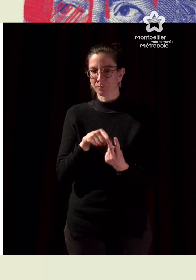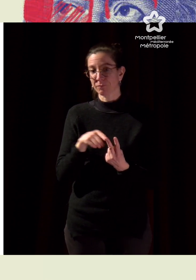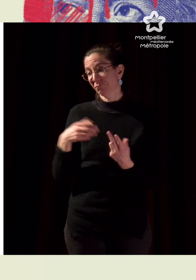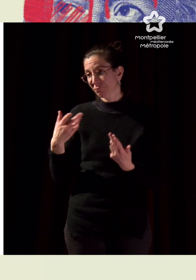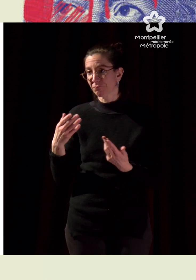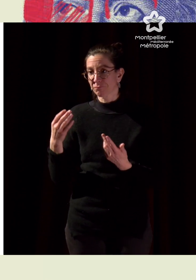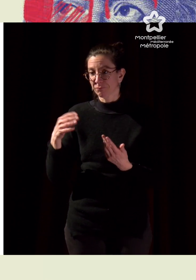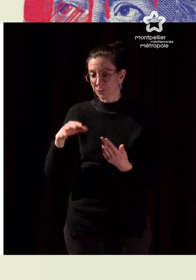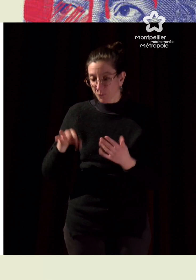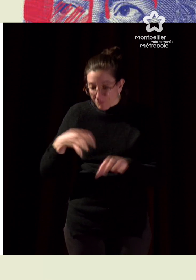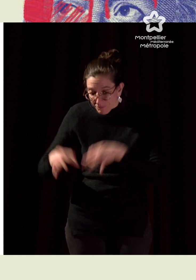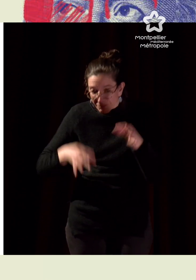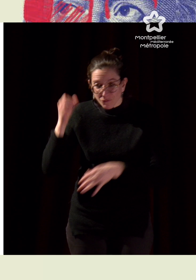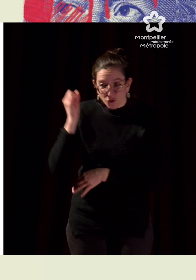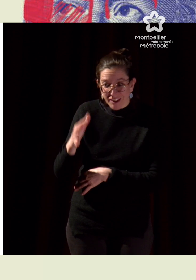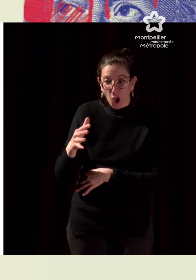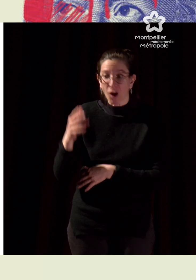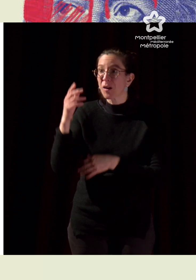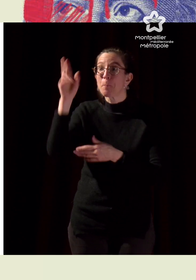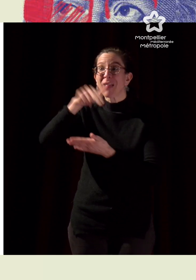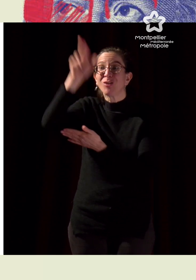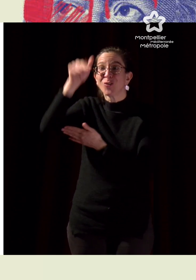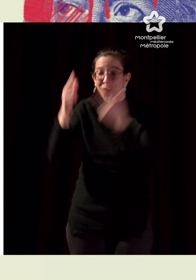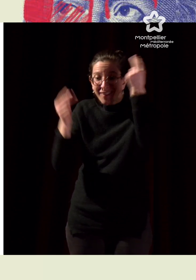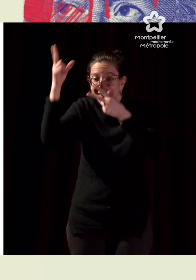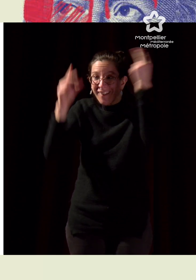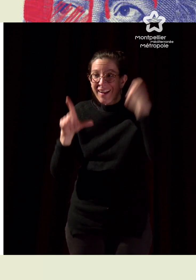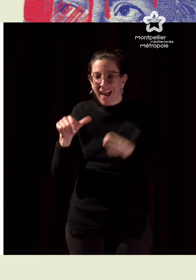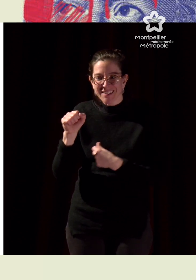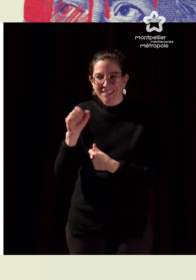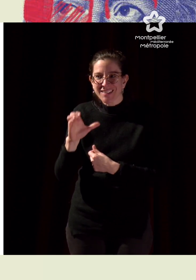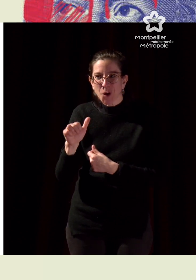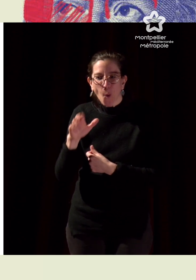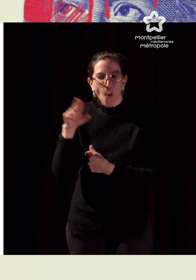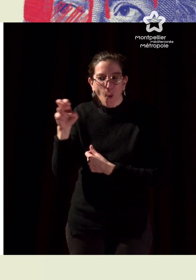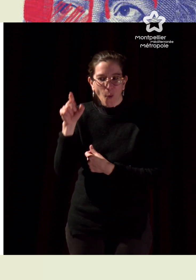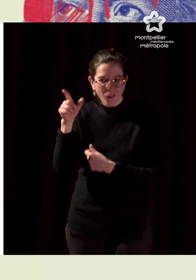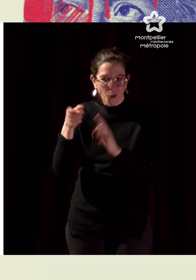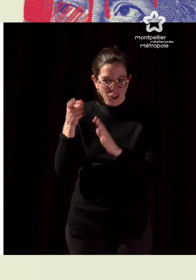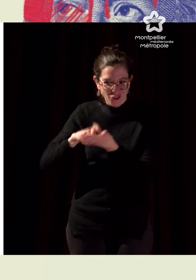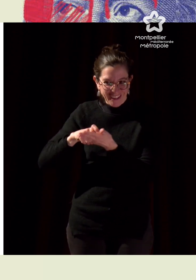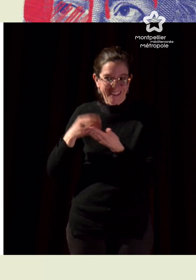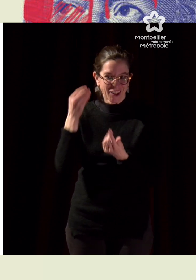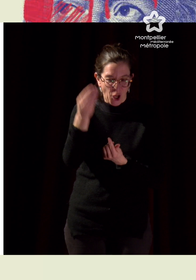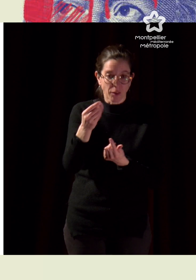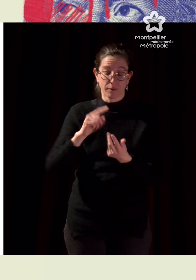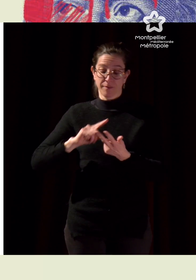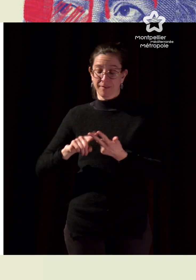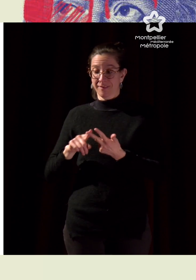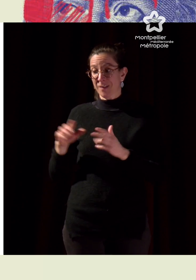qu'ont peint les grottes de Lascaux. Et en troisième, les Yamnaya venus des